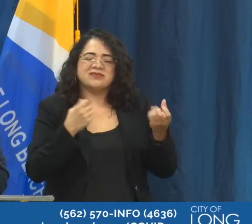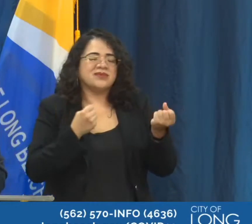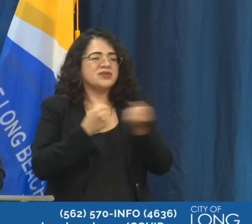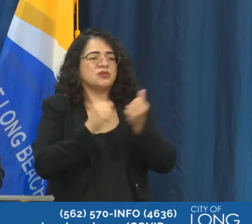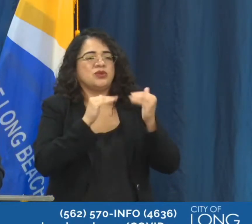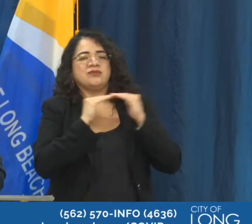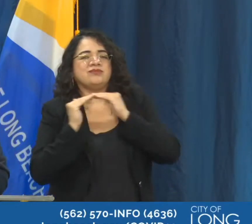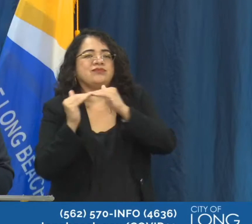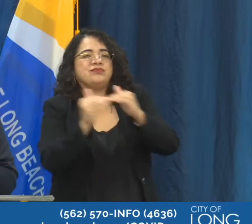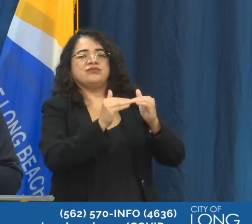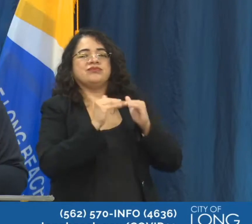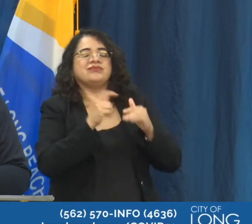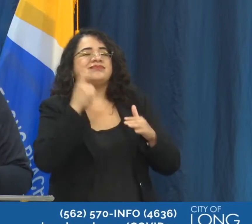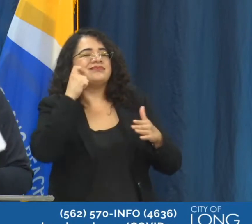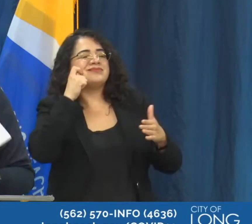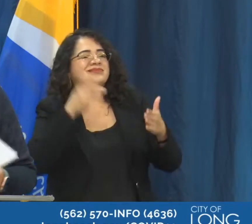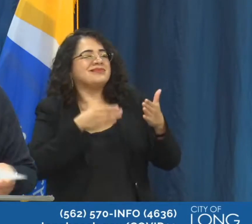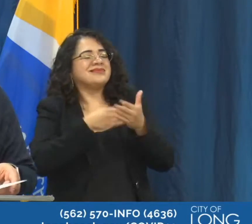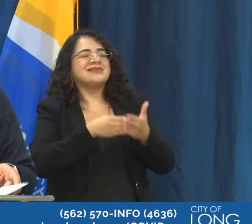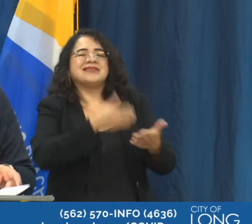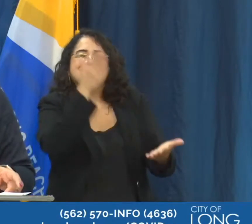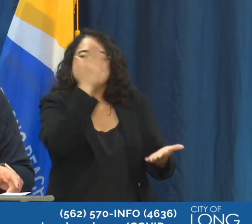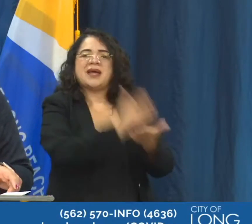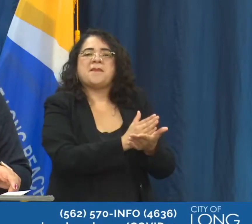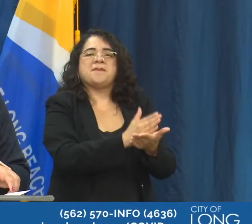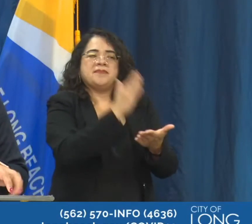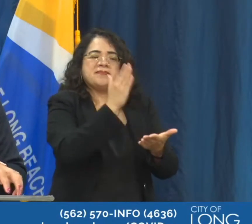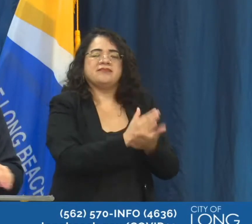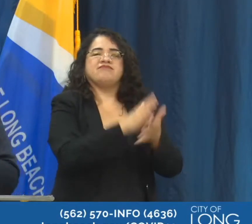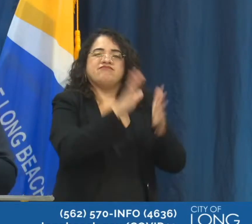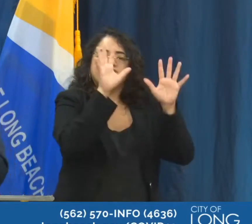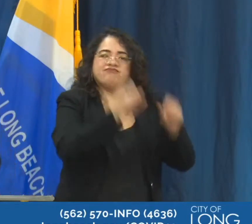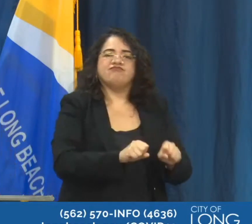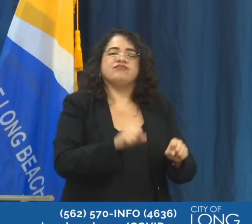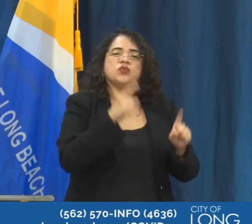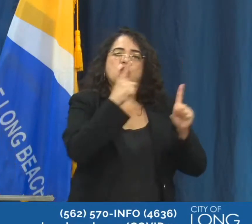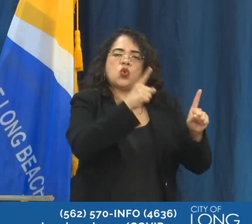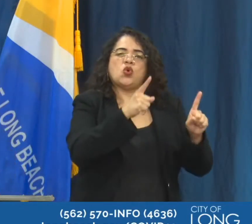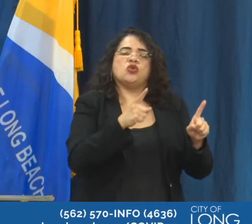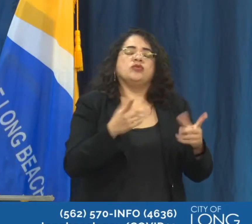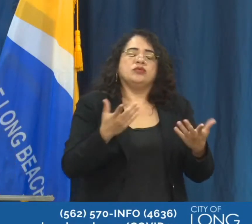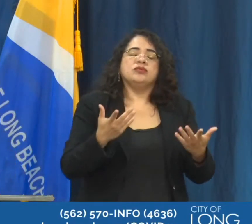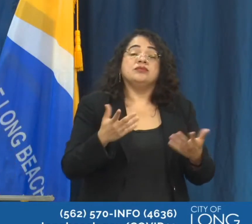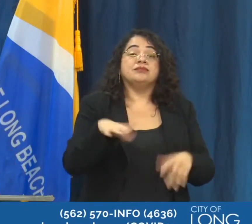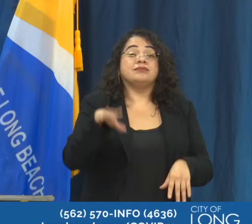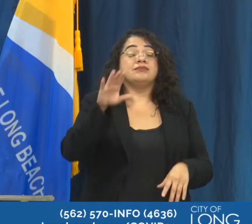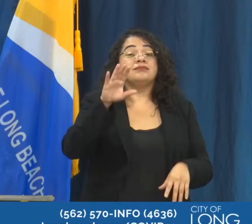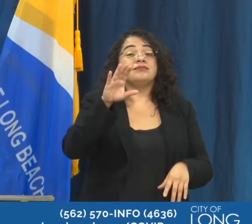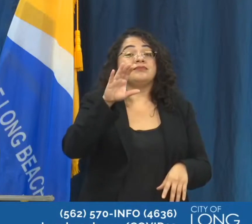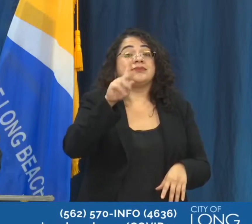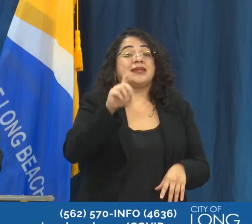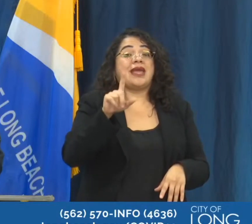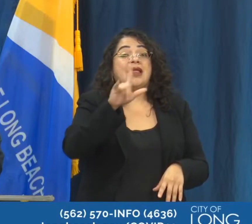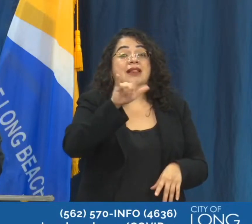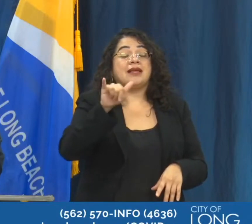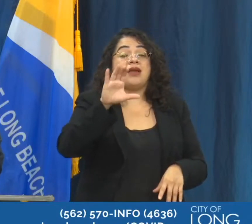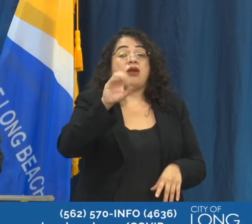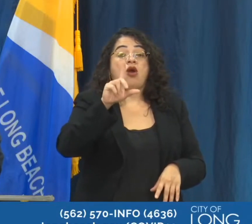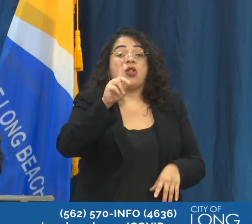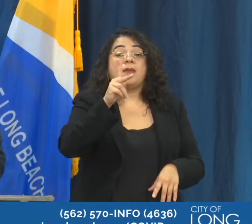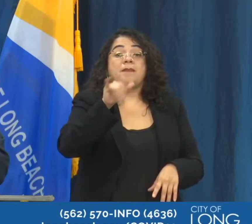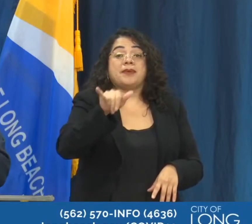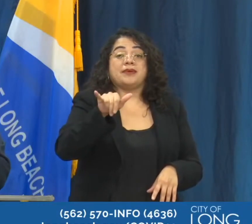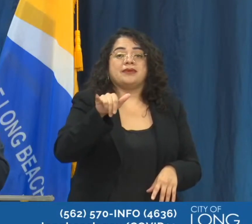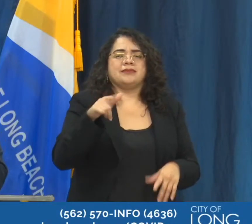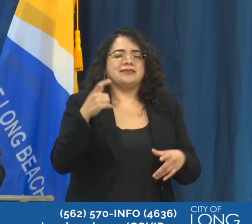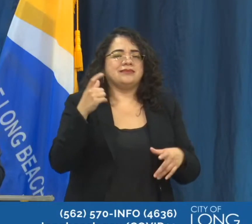información en nuestro sitio de web también para las próximas sesiones nuestra directora kelly call it be también estuvo aquí para dar unos datos